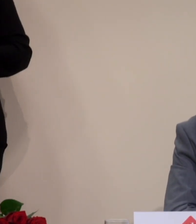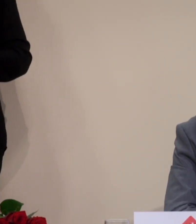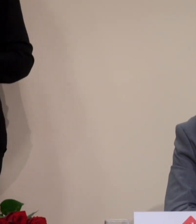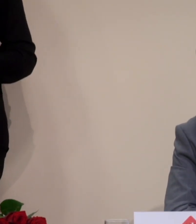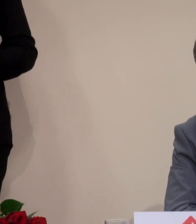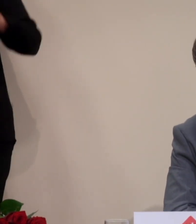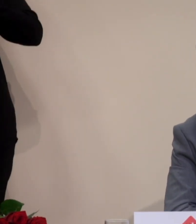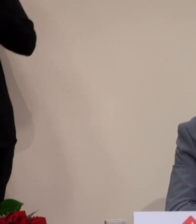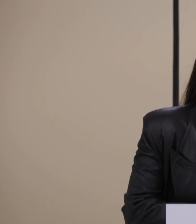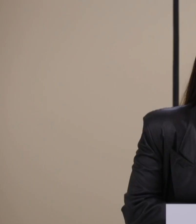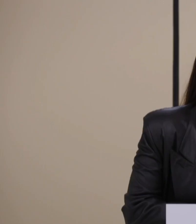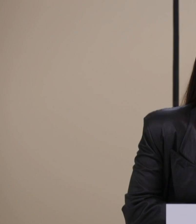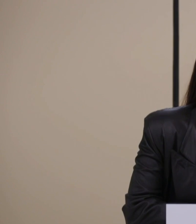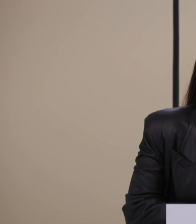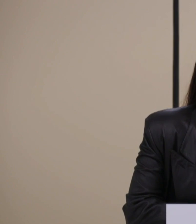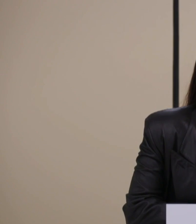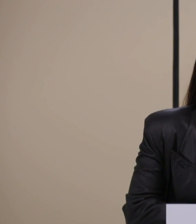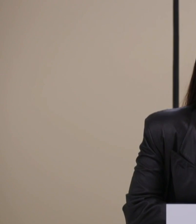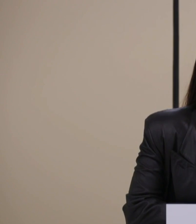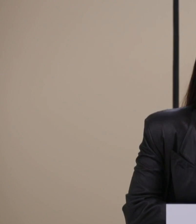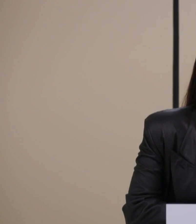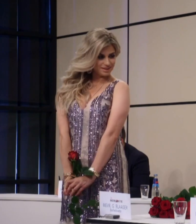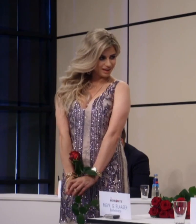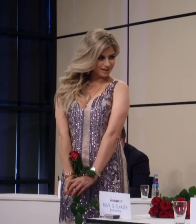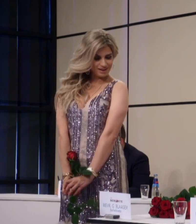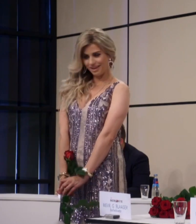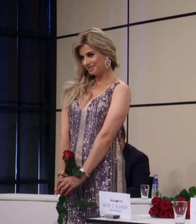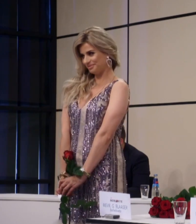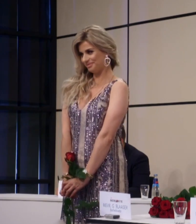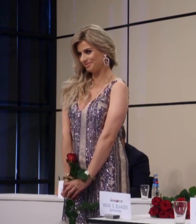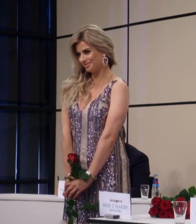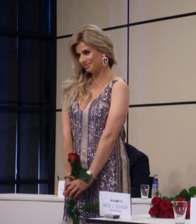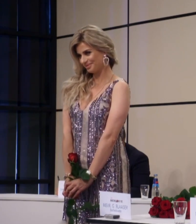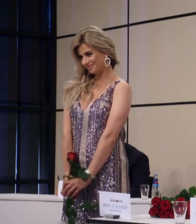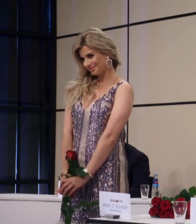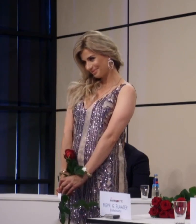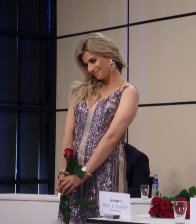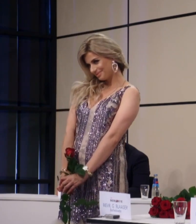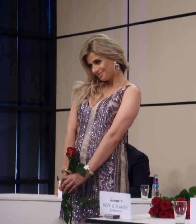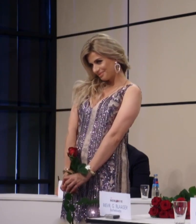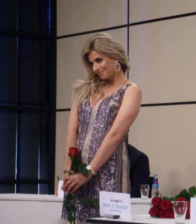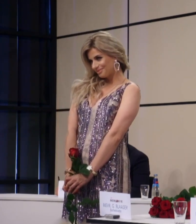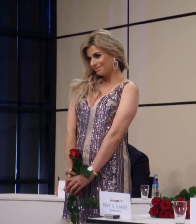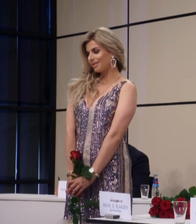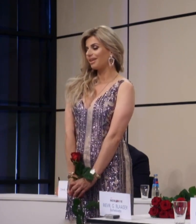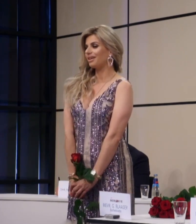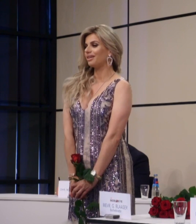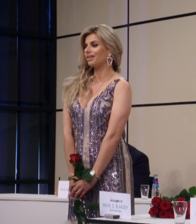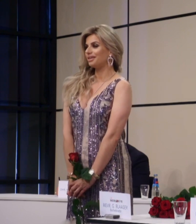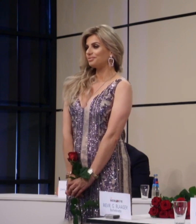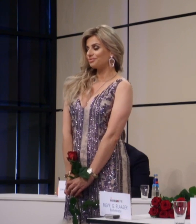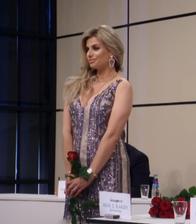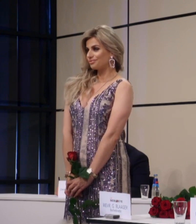een opeenproof gast zitten. Iemand die een diepgang kan geven aan dit gesprek. Met je organisme zeg maar.